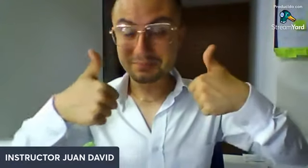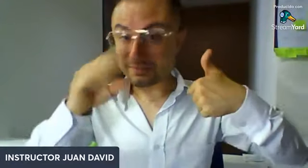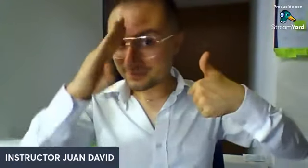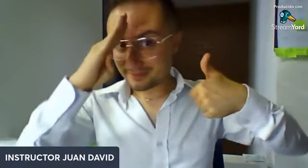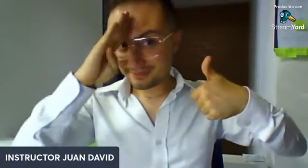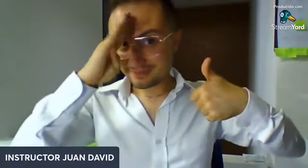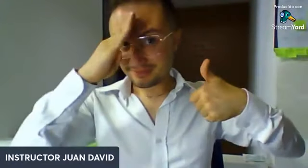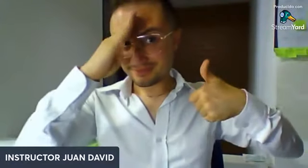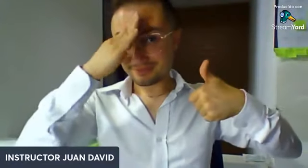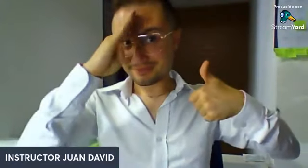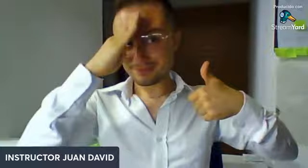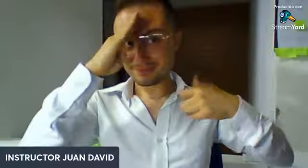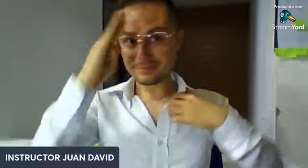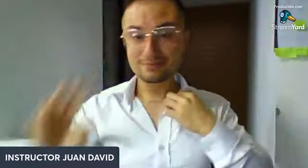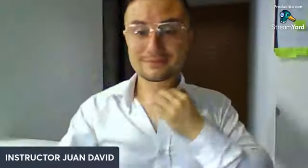¿Todo bien? ¿Alguna duda?